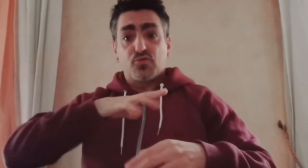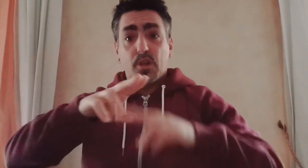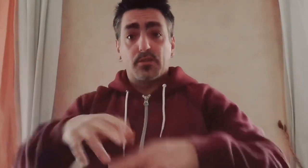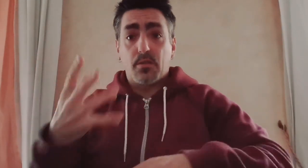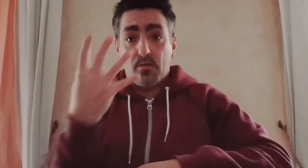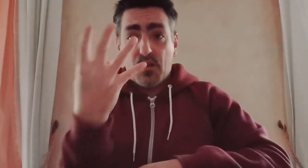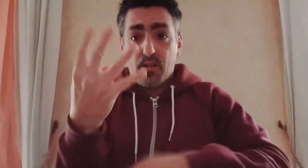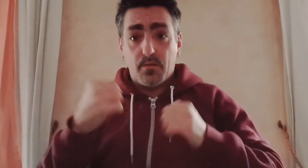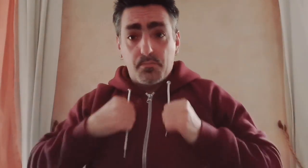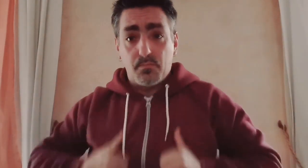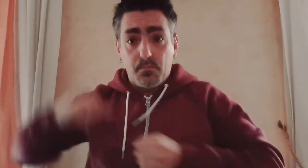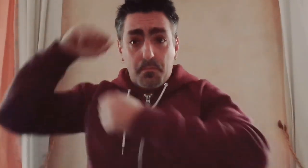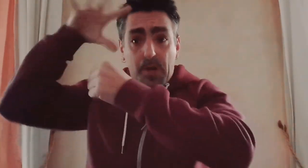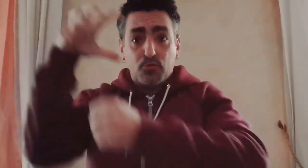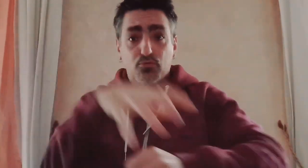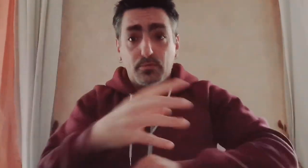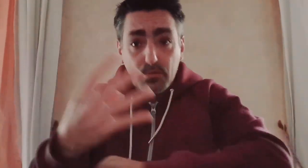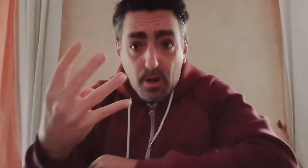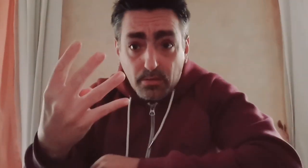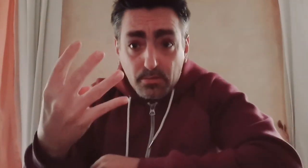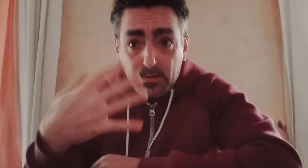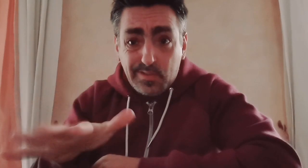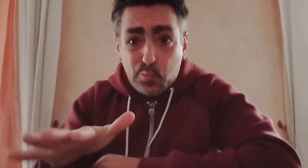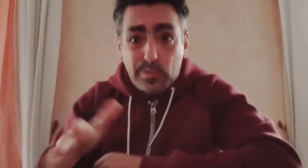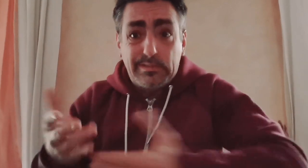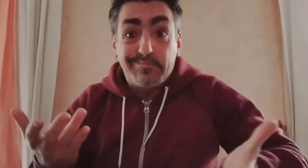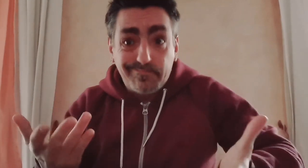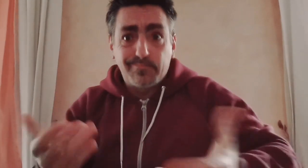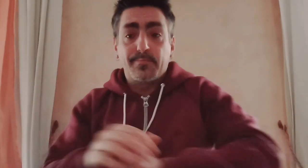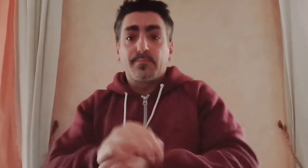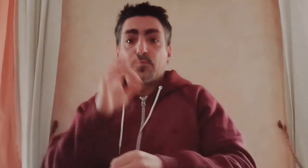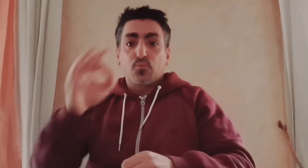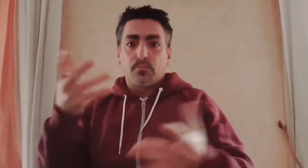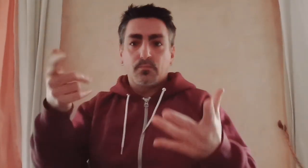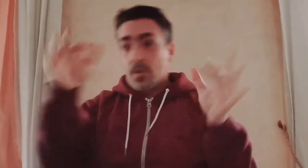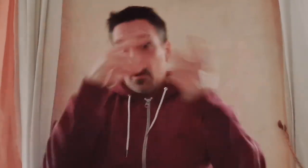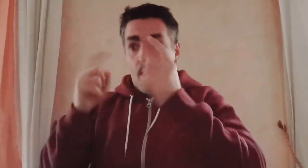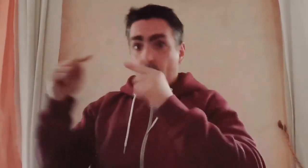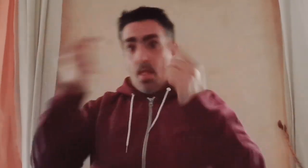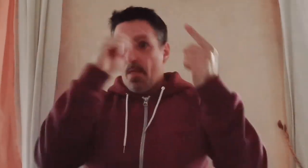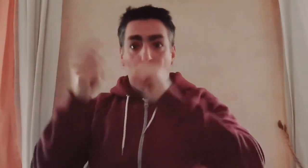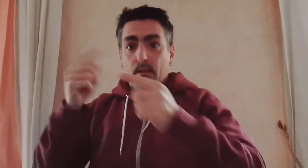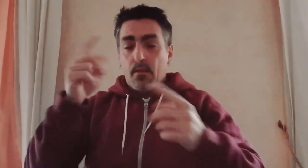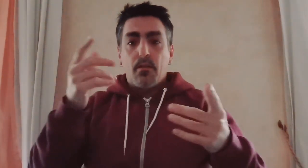De nouvelles difficultés se font faites jour, qui concernent aussi bien l'État que les collectivités, qui sont...